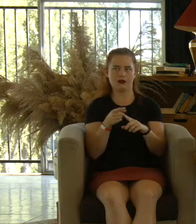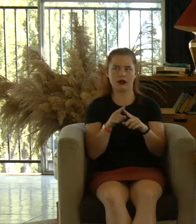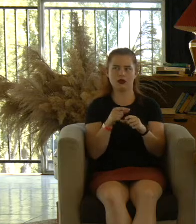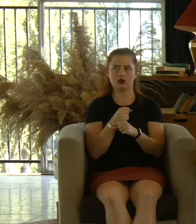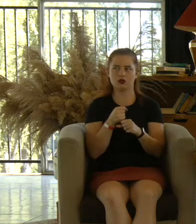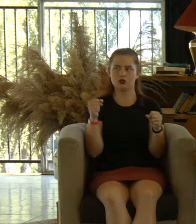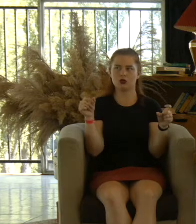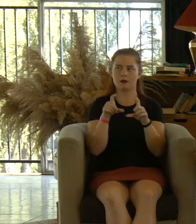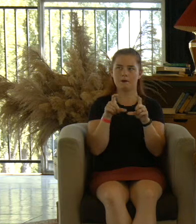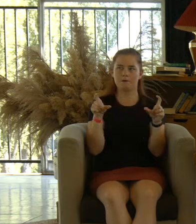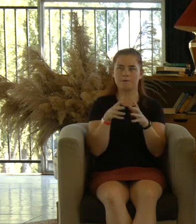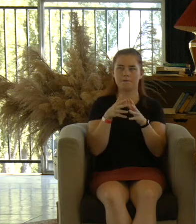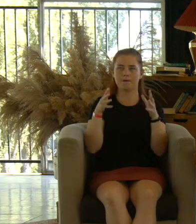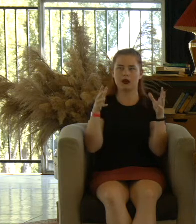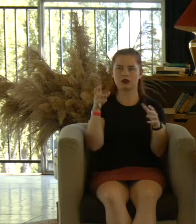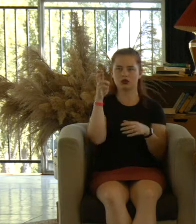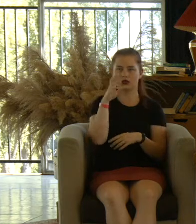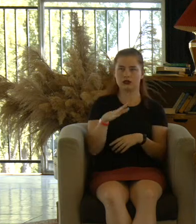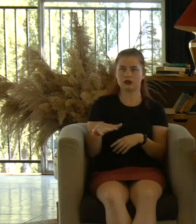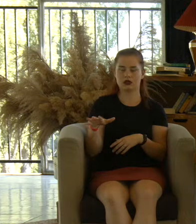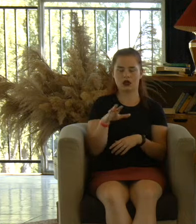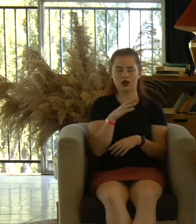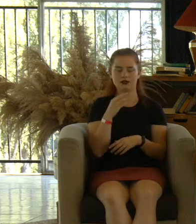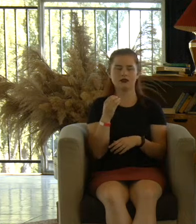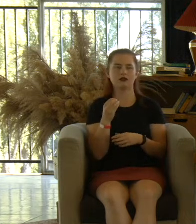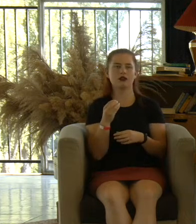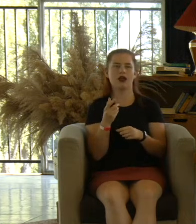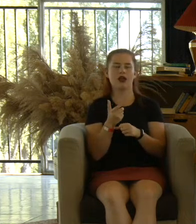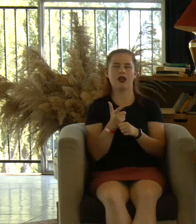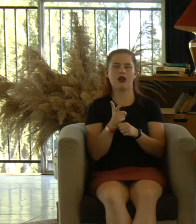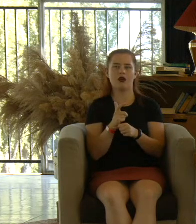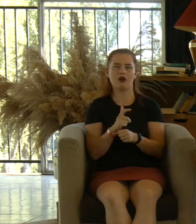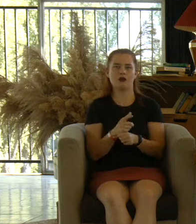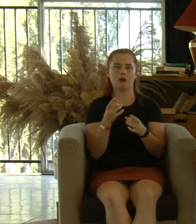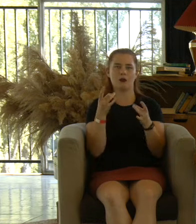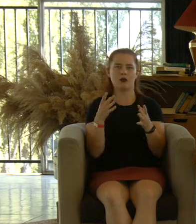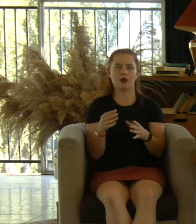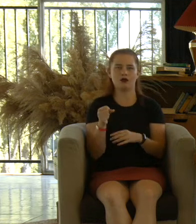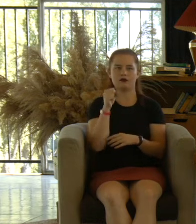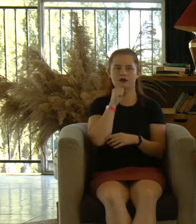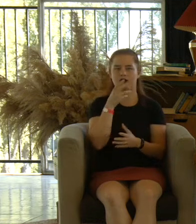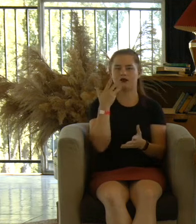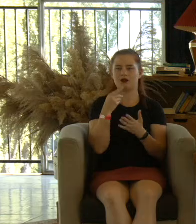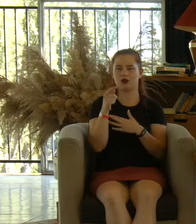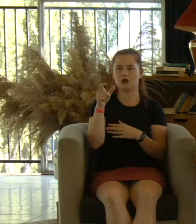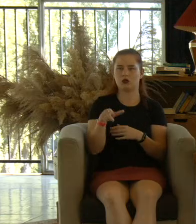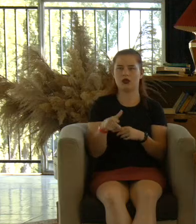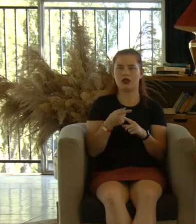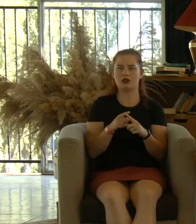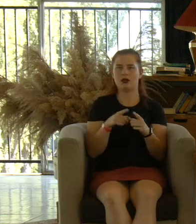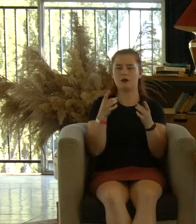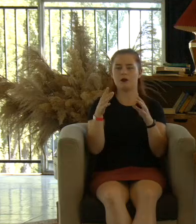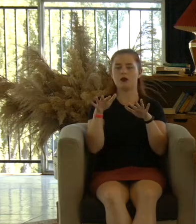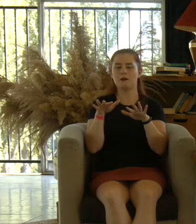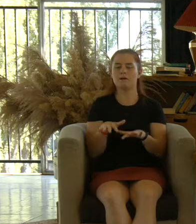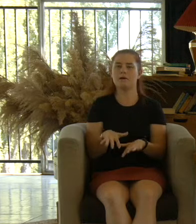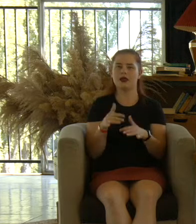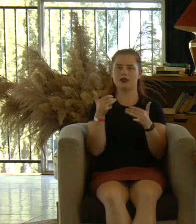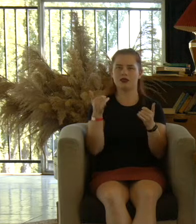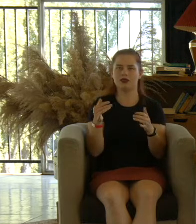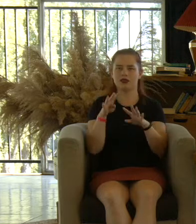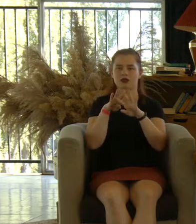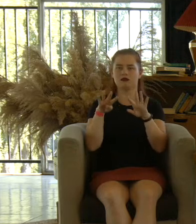в большом количестве стран мира, еще не во всех, кстати, да, это просто отжали своих потребителей. Для них потребитель — это просто ячейка в Excel. И то, что